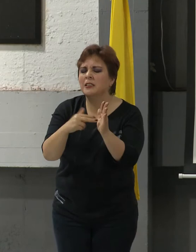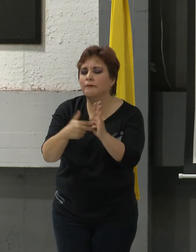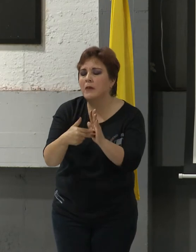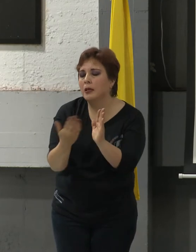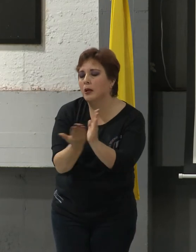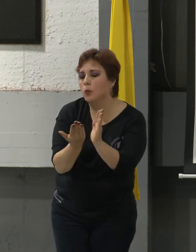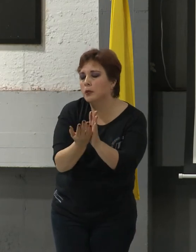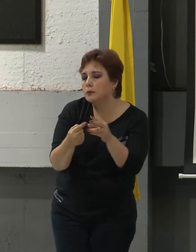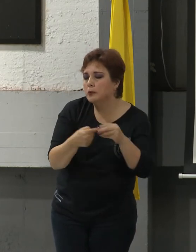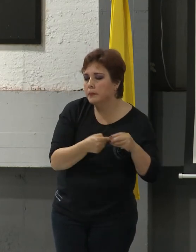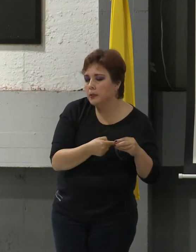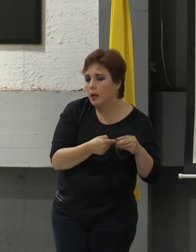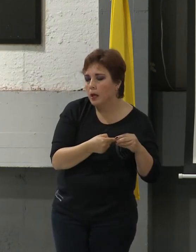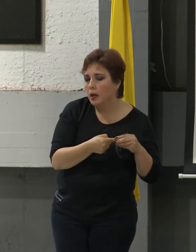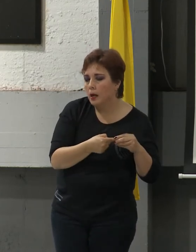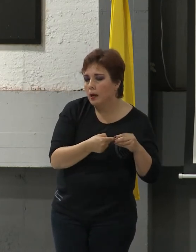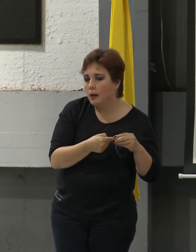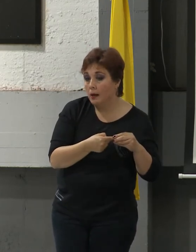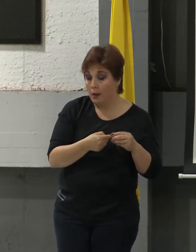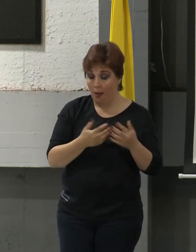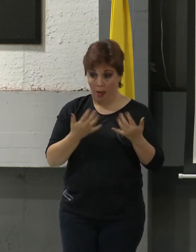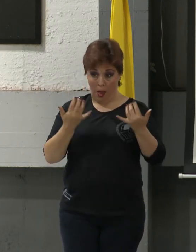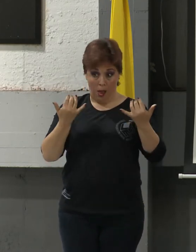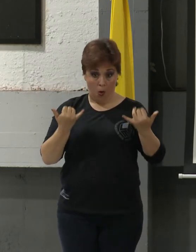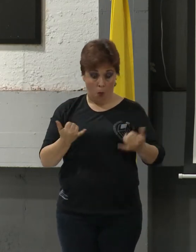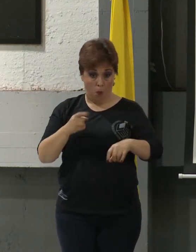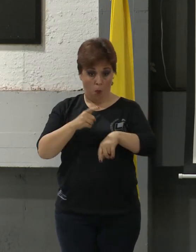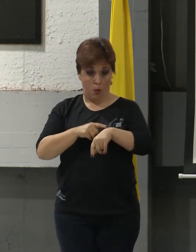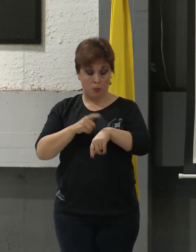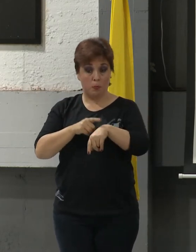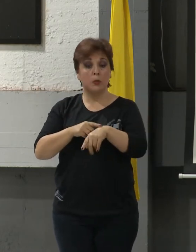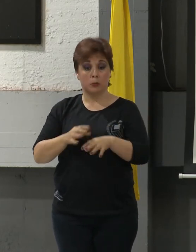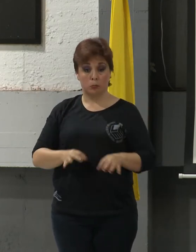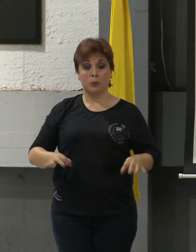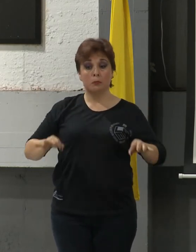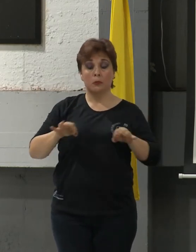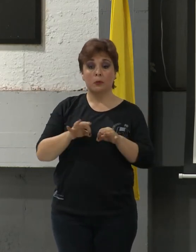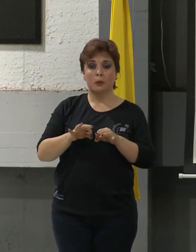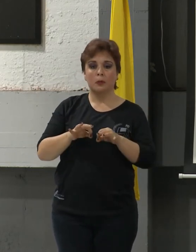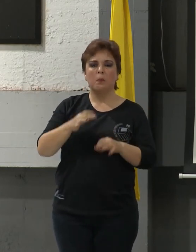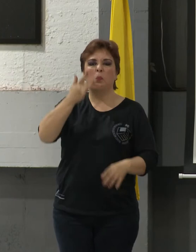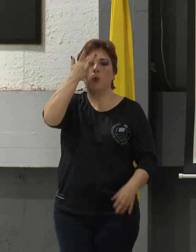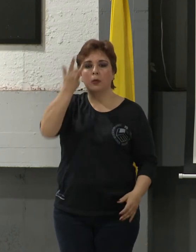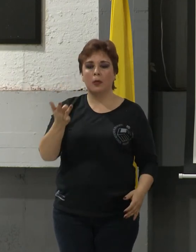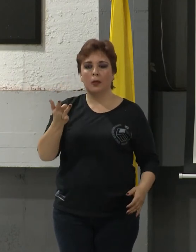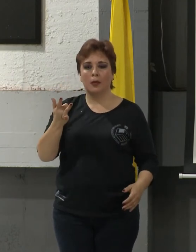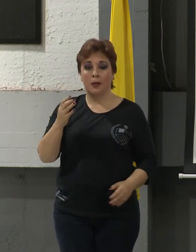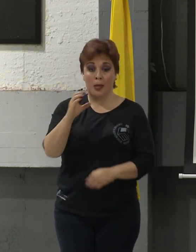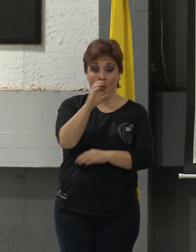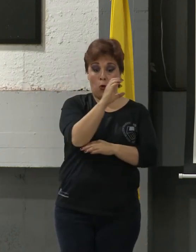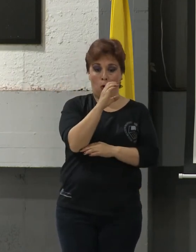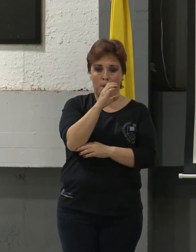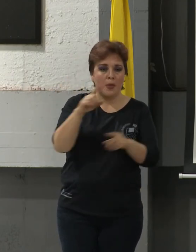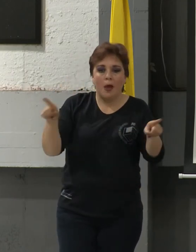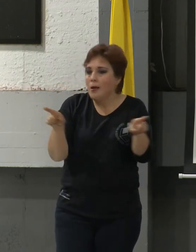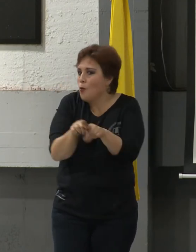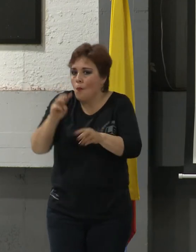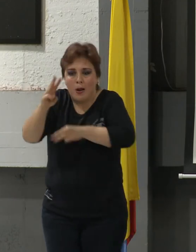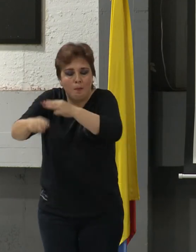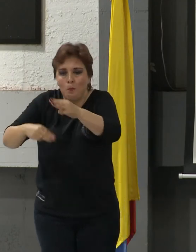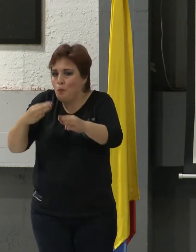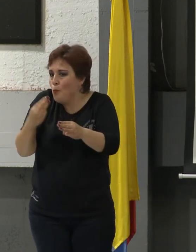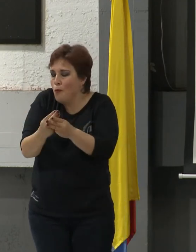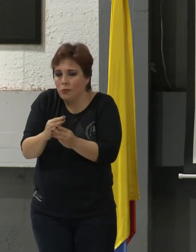histórico importante porque el país como la humanidad está dando pasos grandes en un giro